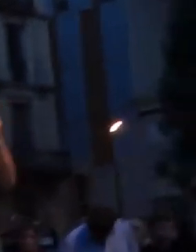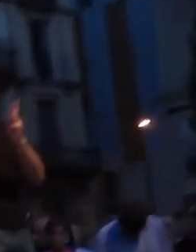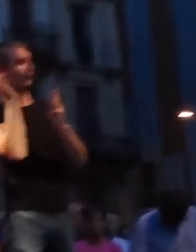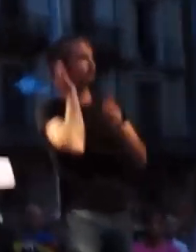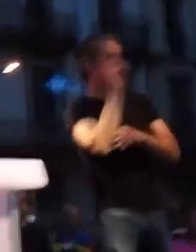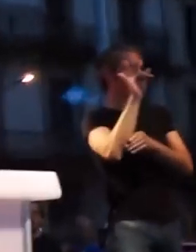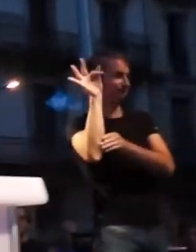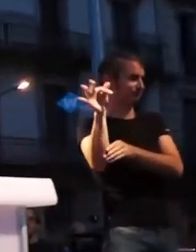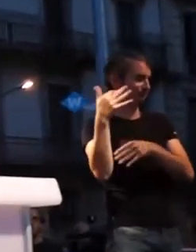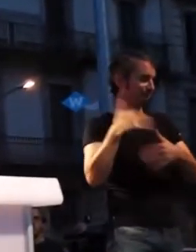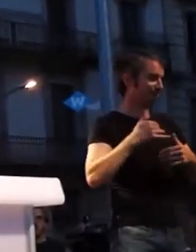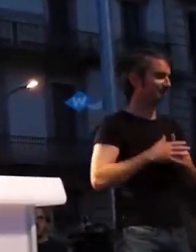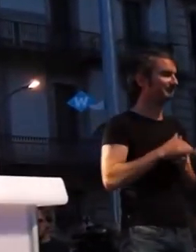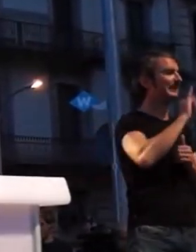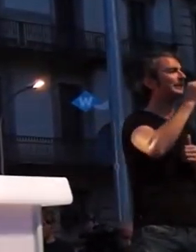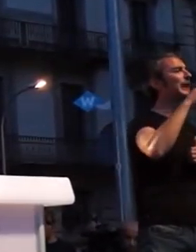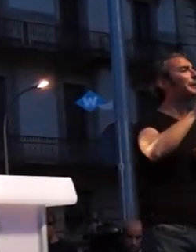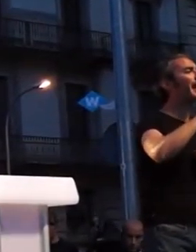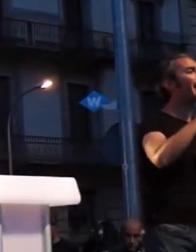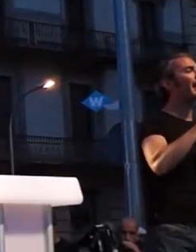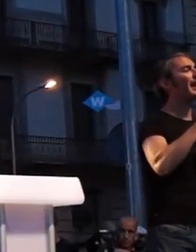l'Anna.